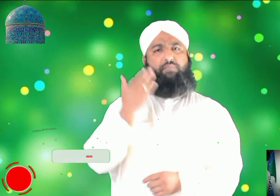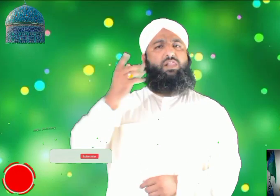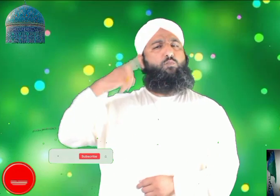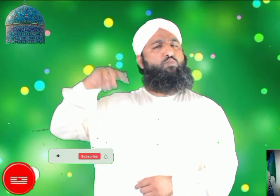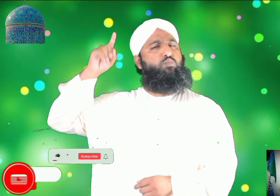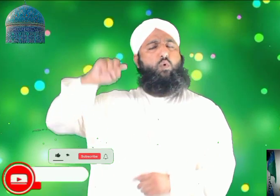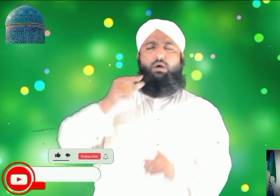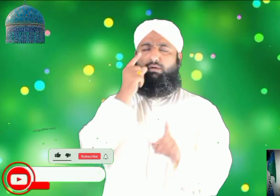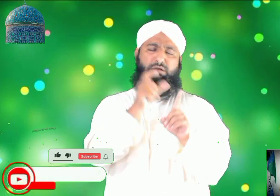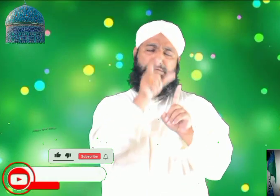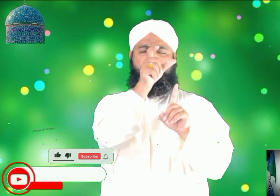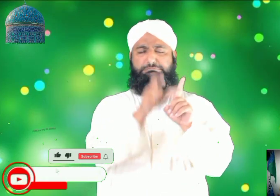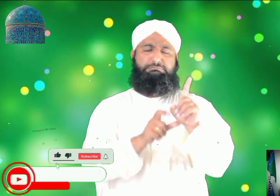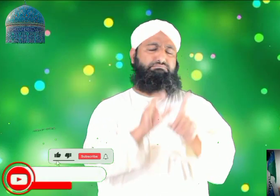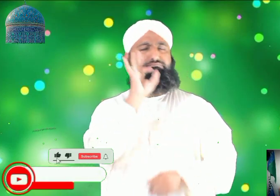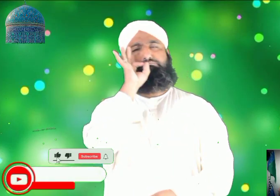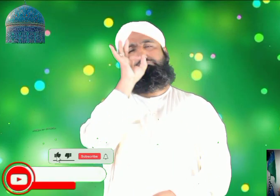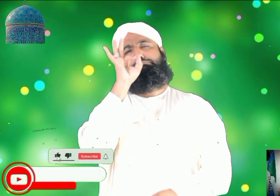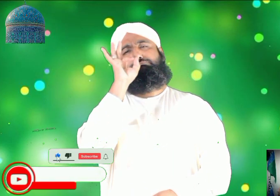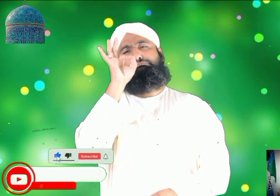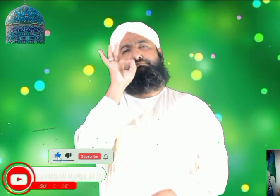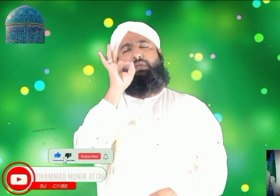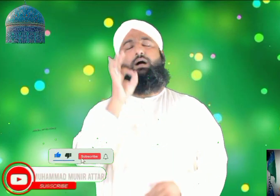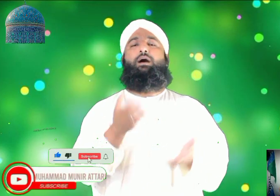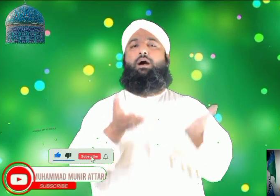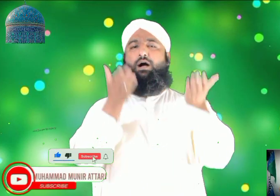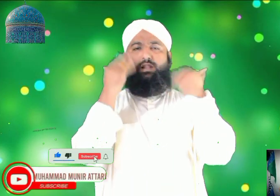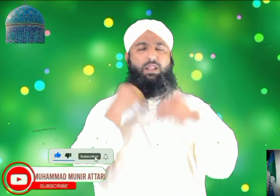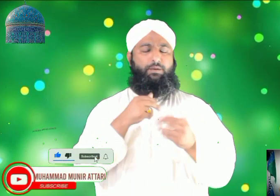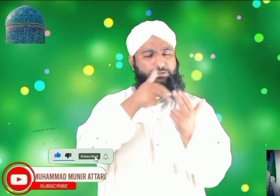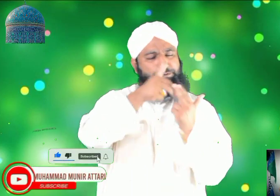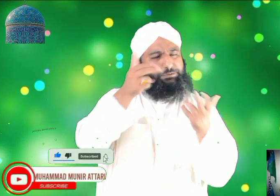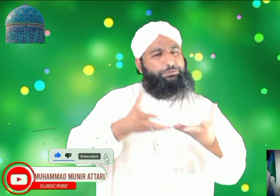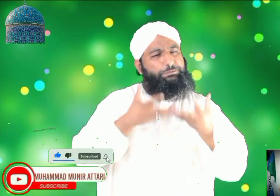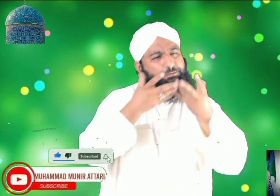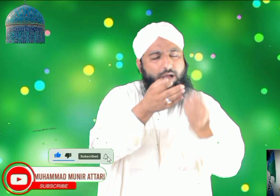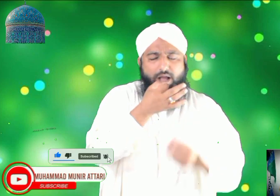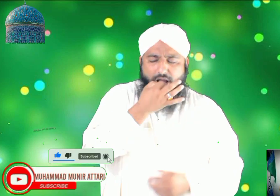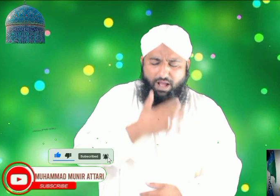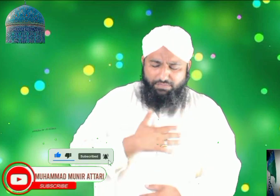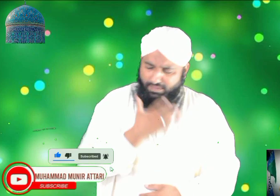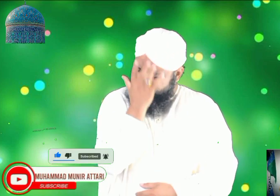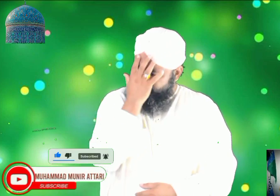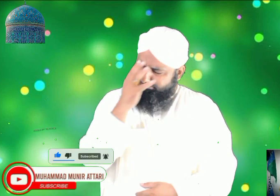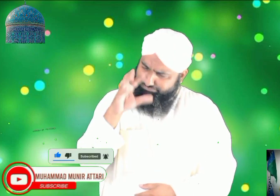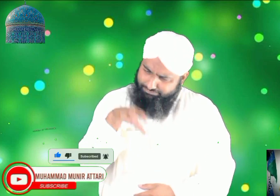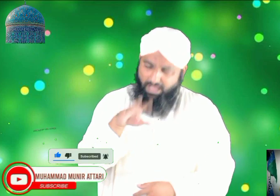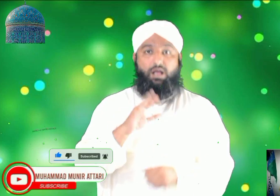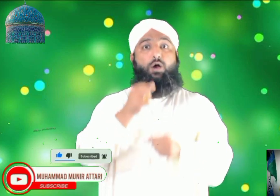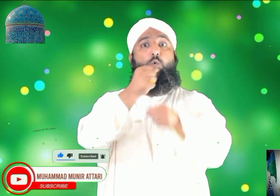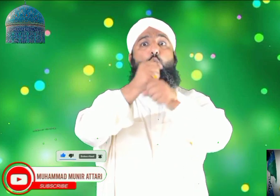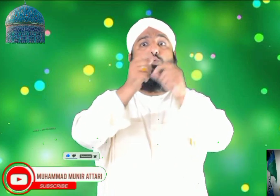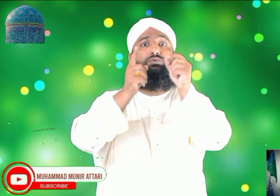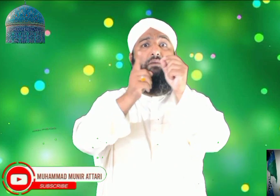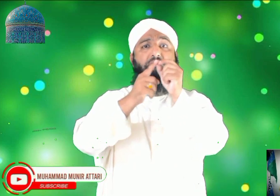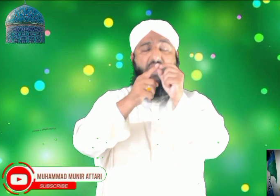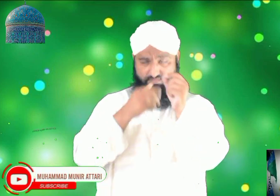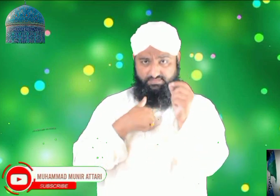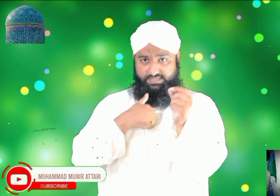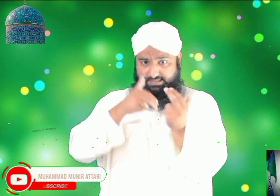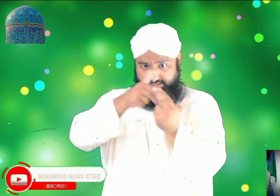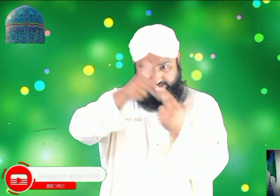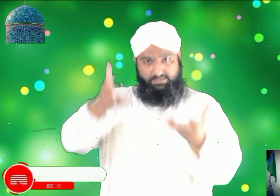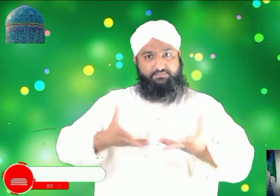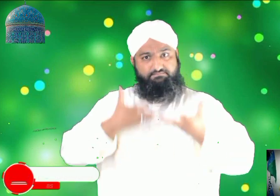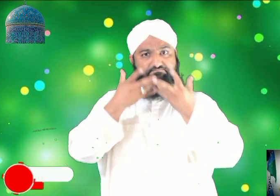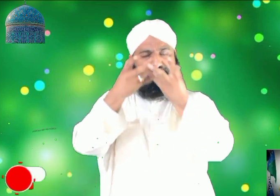بات کرتے ہیں کہ جس کا جب بھی ذکر کریں سر ادب سے جھک جاتا ہے. غوث اعظم رضی اللہ تعالیٰ عنہ کے بارے میں ایک بات میں آپ کو بتاؤں کہ ان